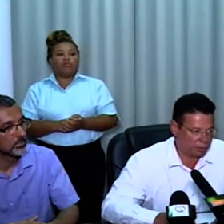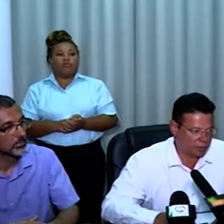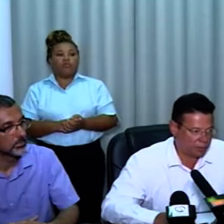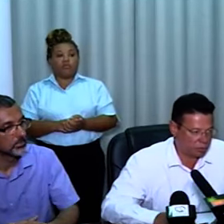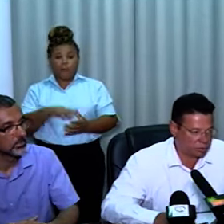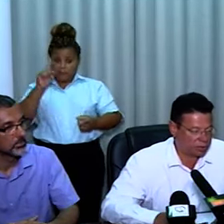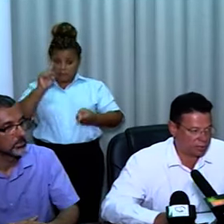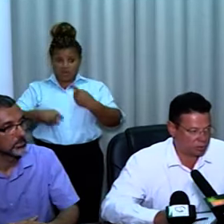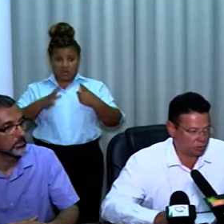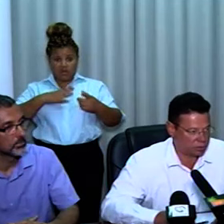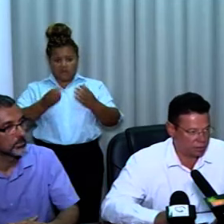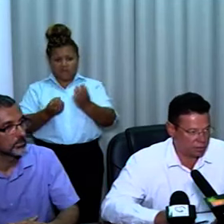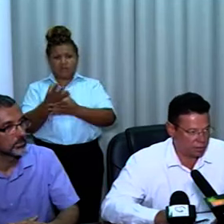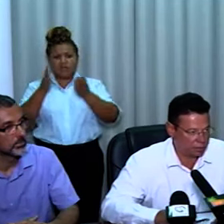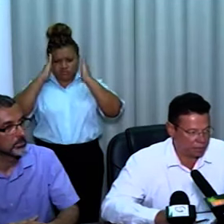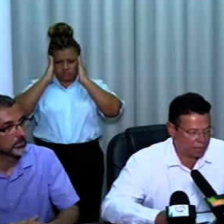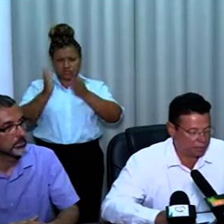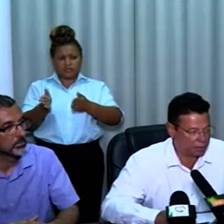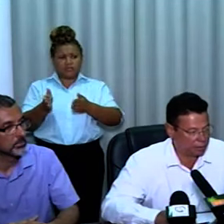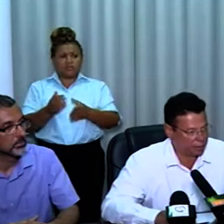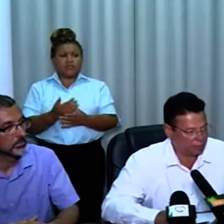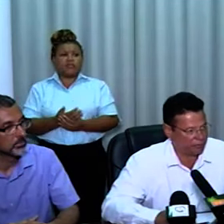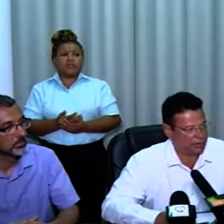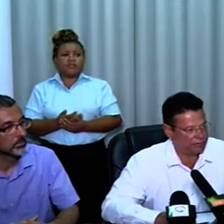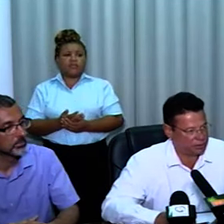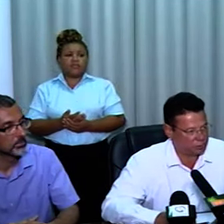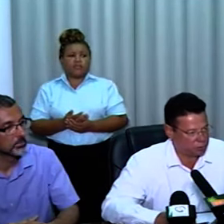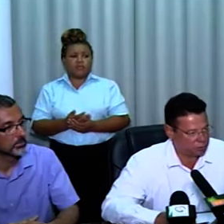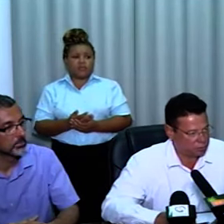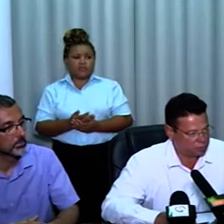besoin, prioriser quelque chose qui, premièrement,